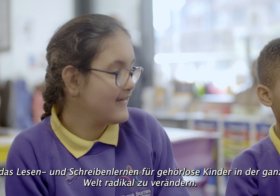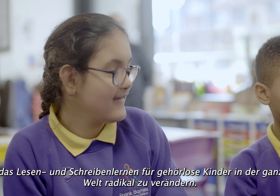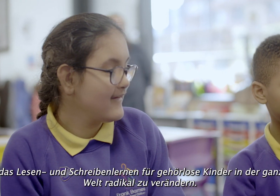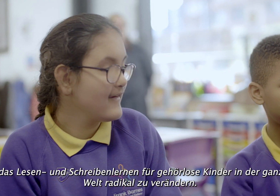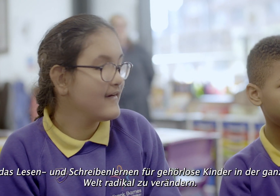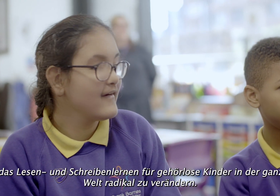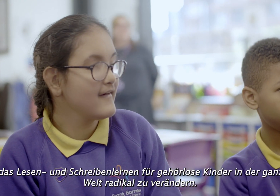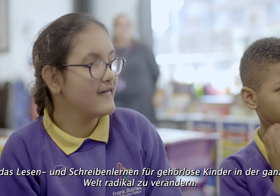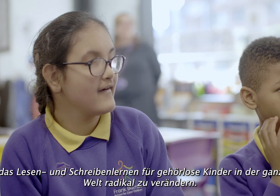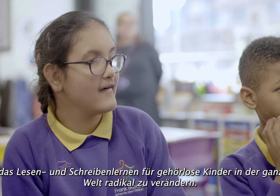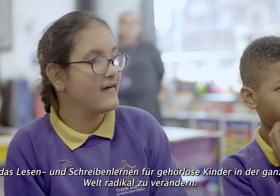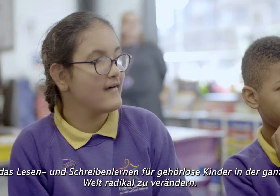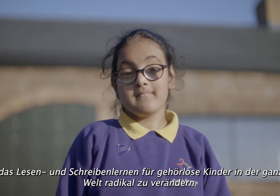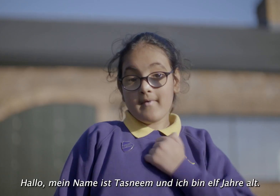ganzen Welt radikal zu verändern.